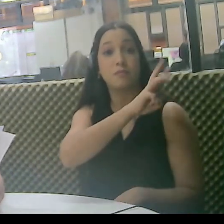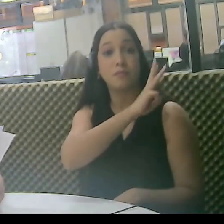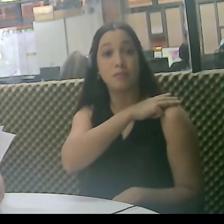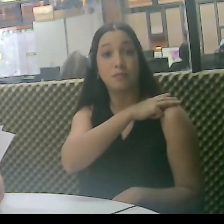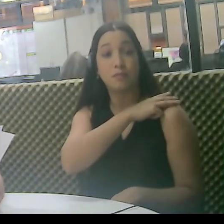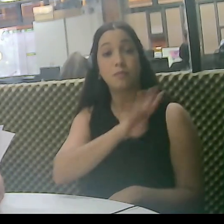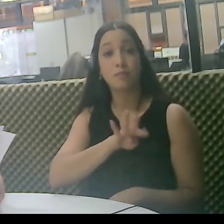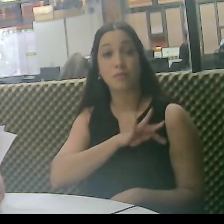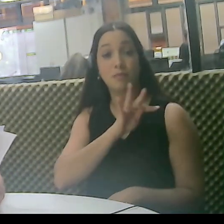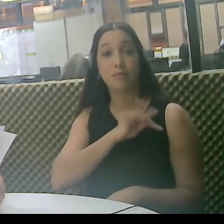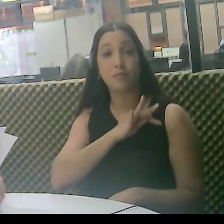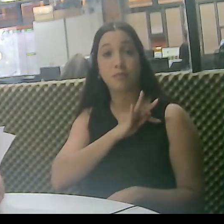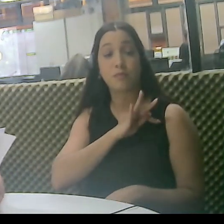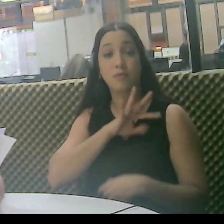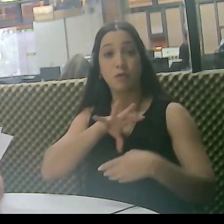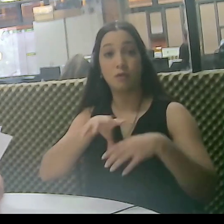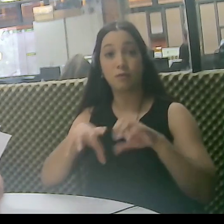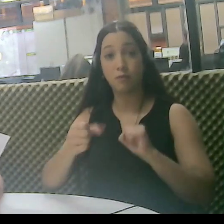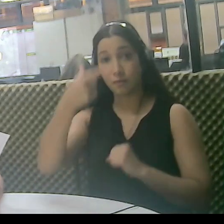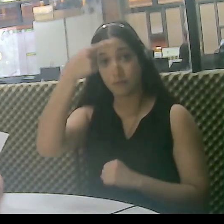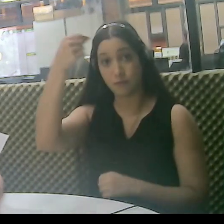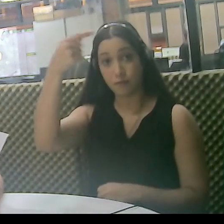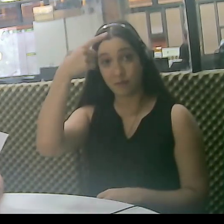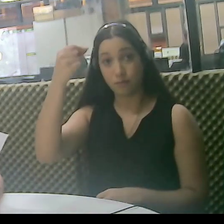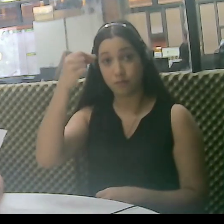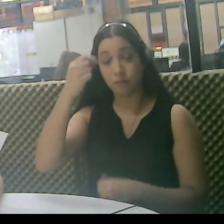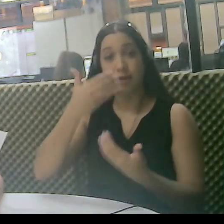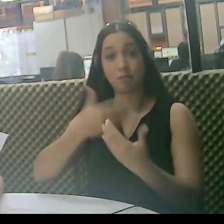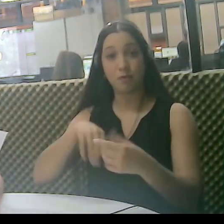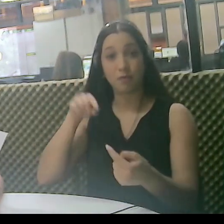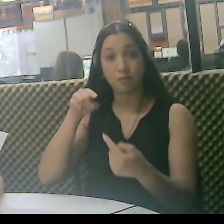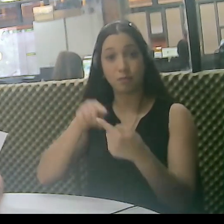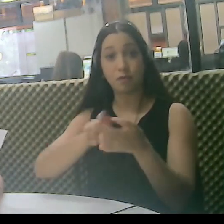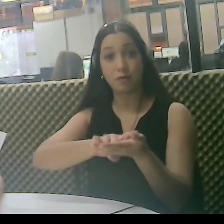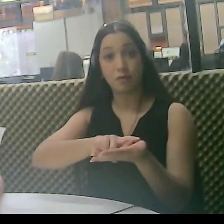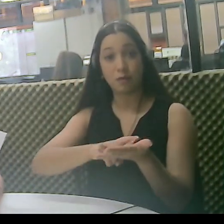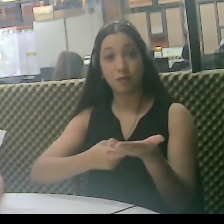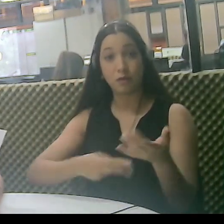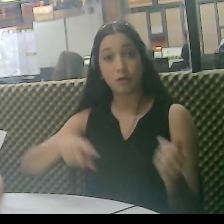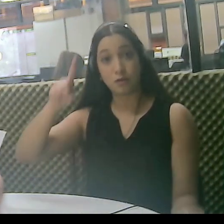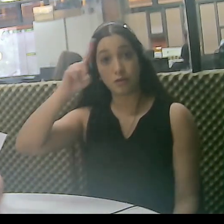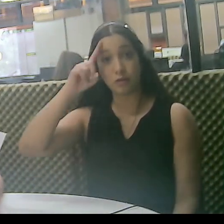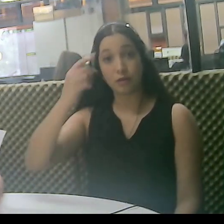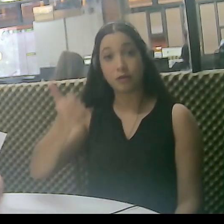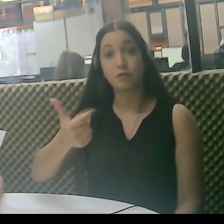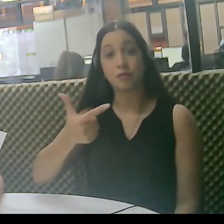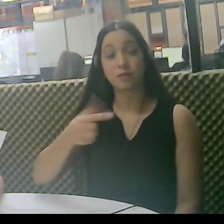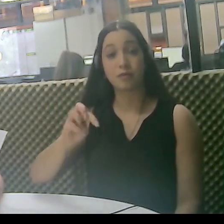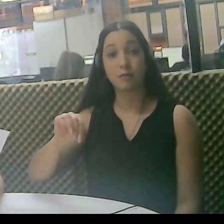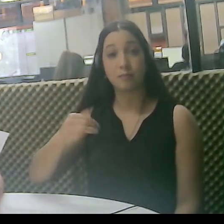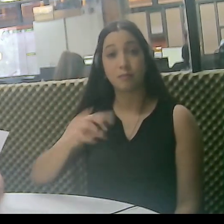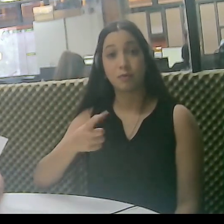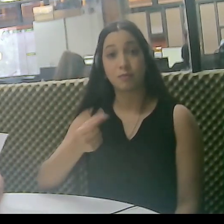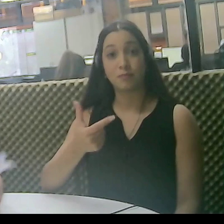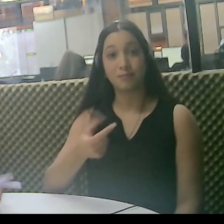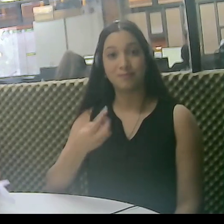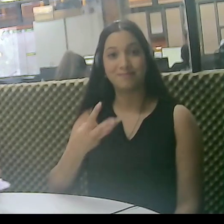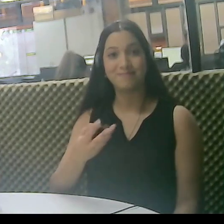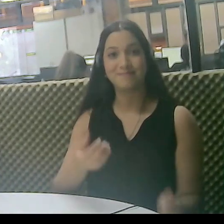médio técnico e superior. As provas objetivas e de redação serão no dia 12 de março de